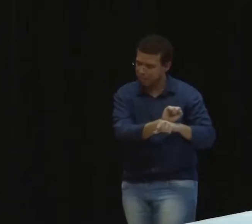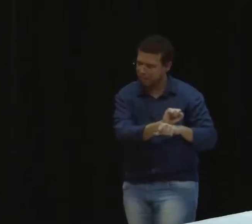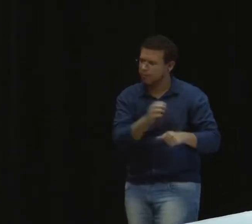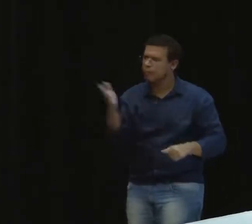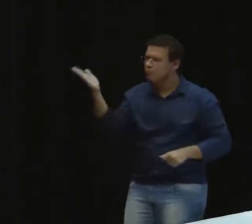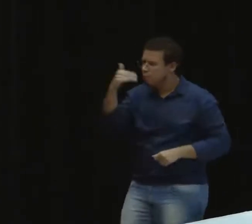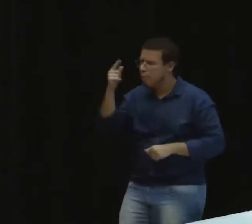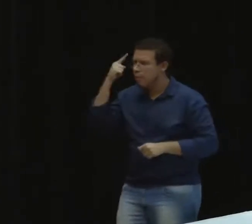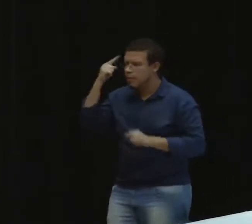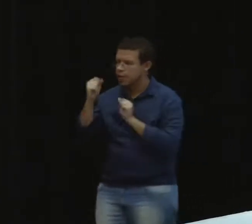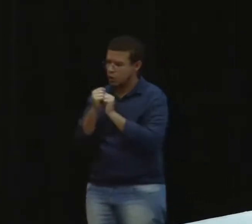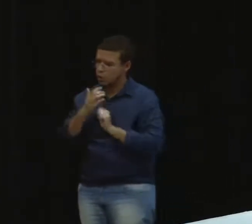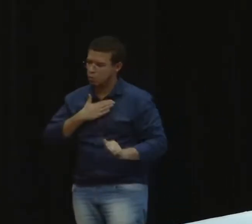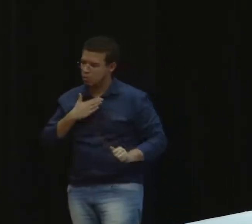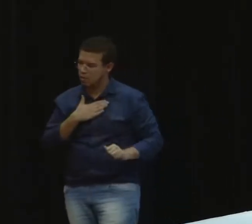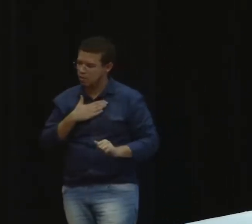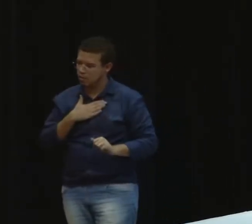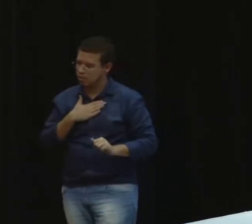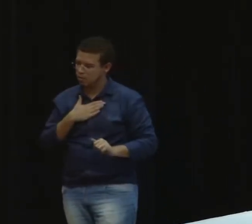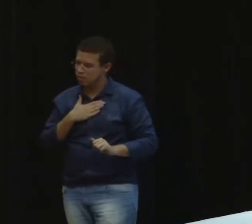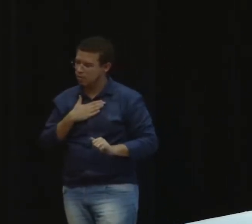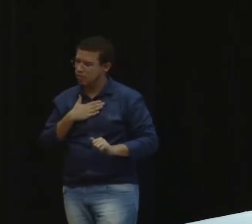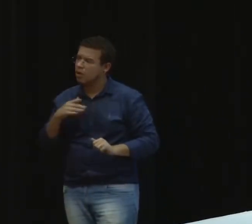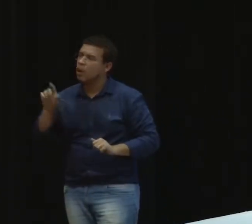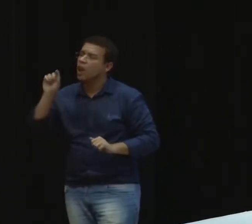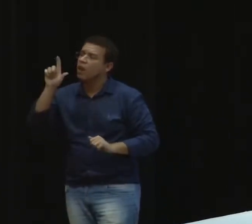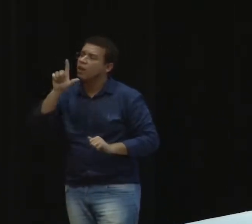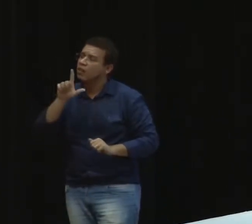leitor. Então, eu fiquei pensando.